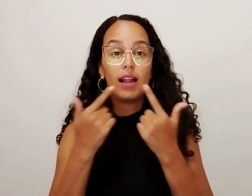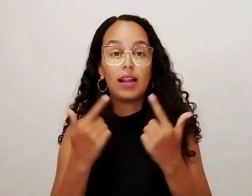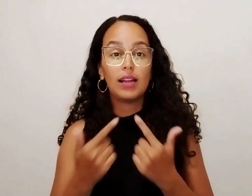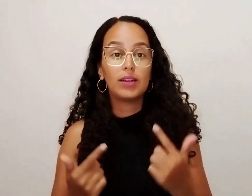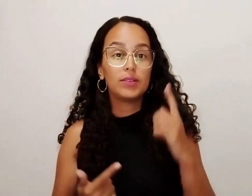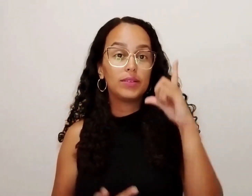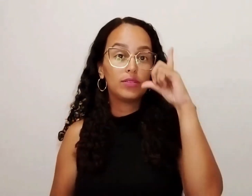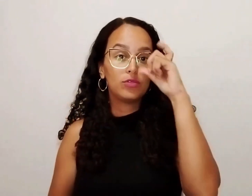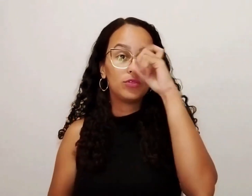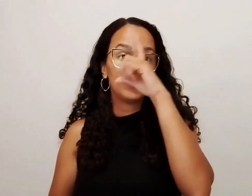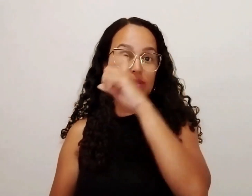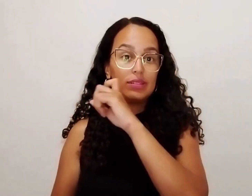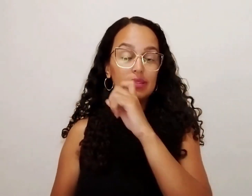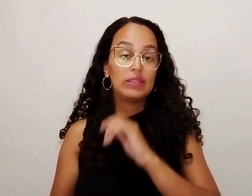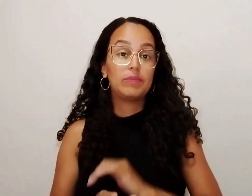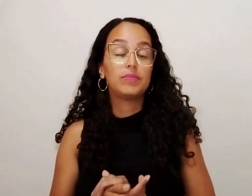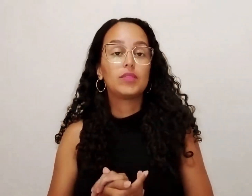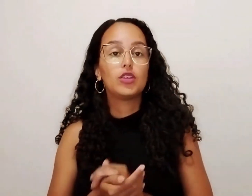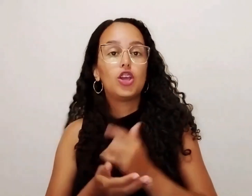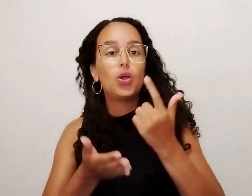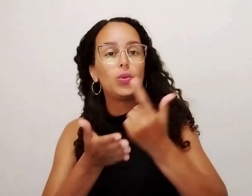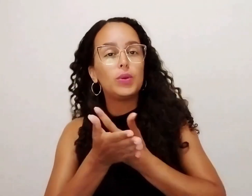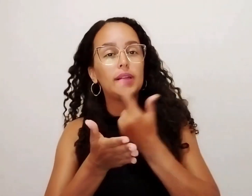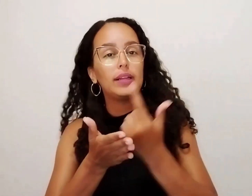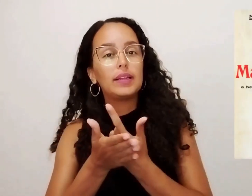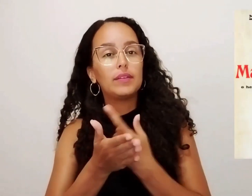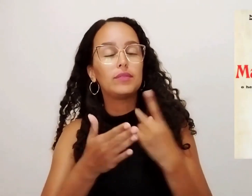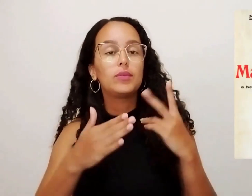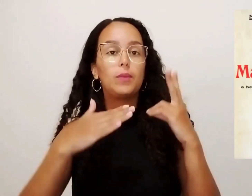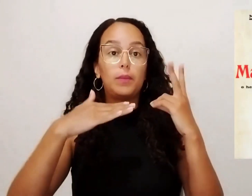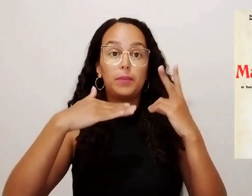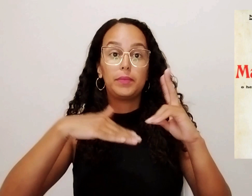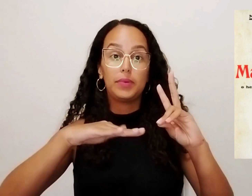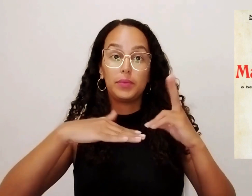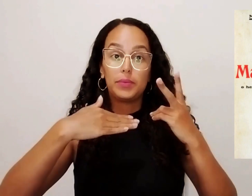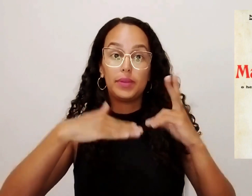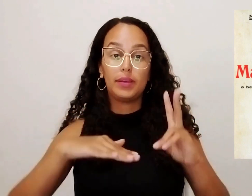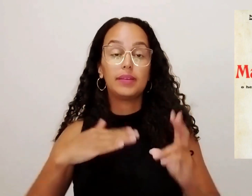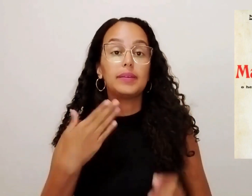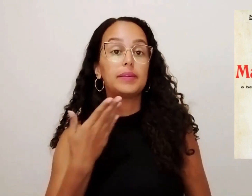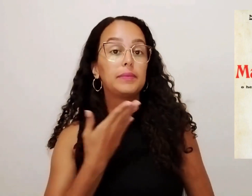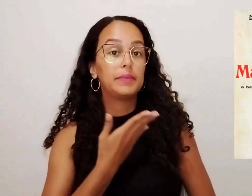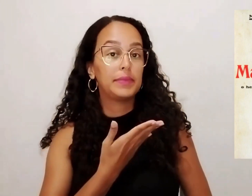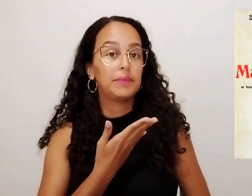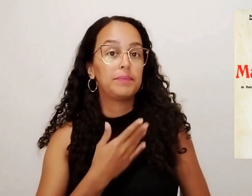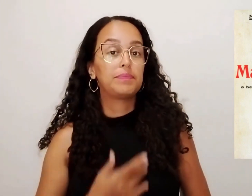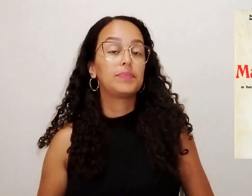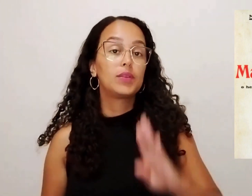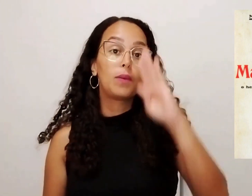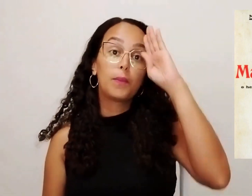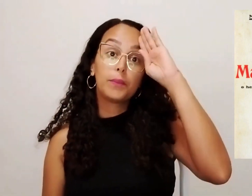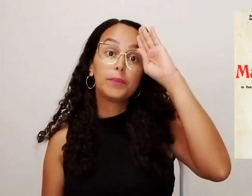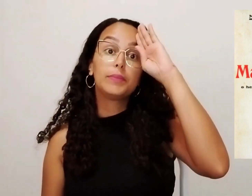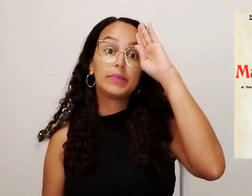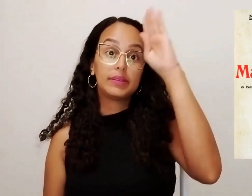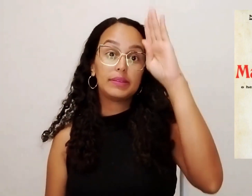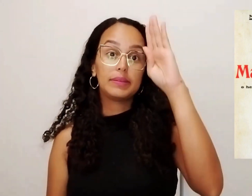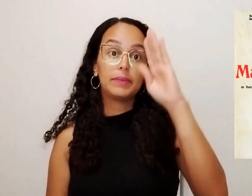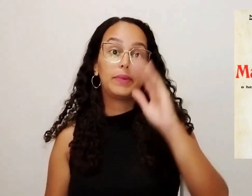de Mário de Andrade. Nele estão todos os preceitos que defende. A narrativa é fluida e com muita